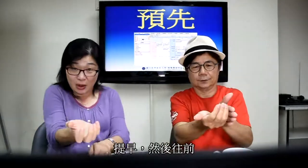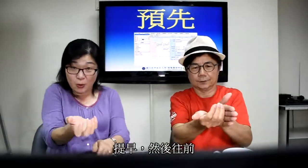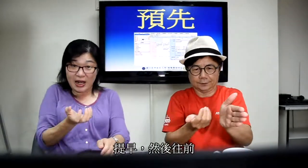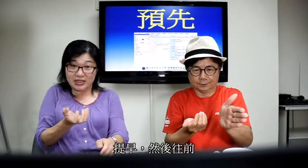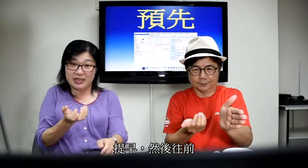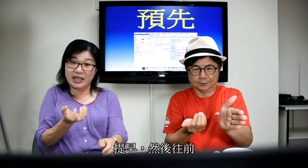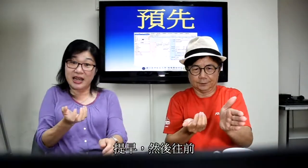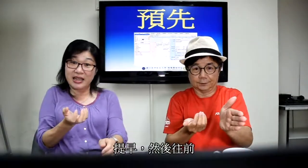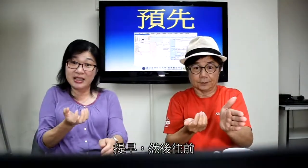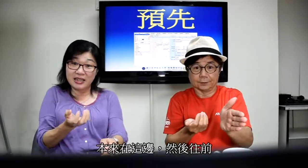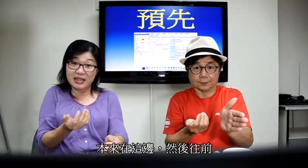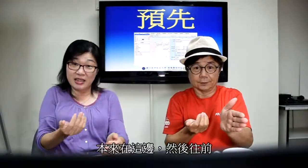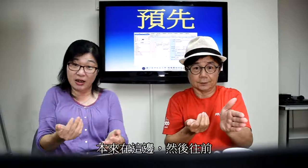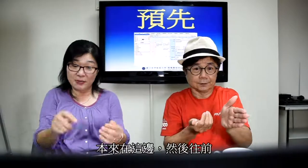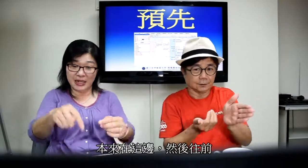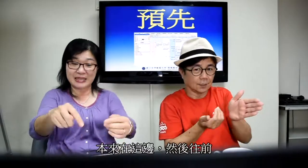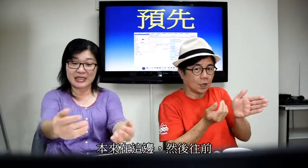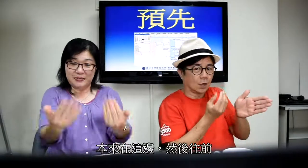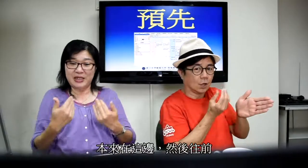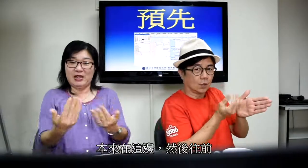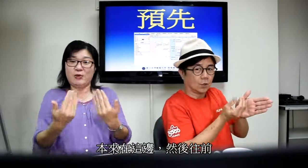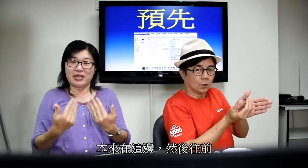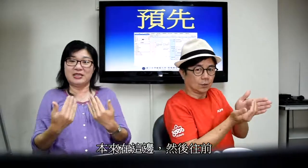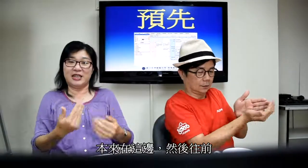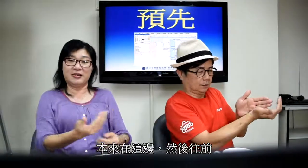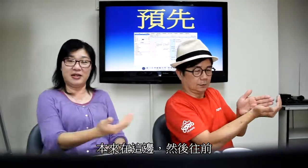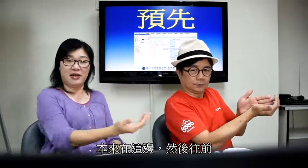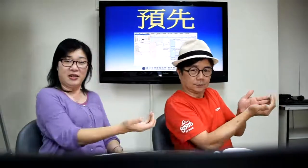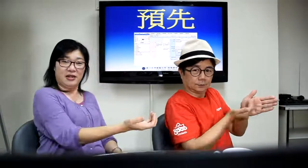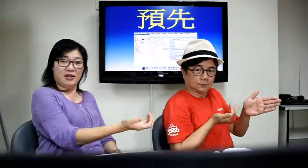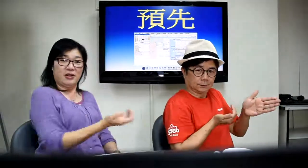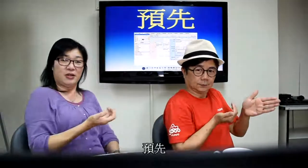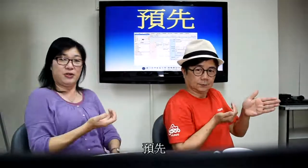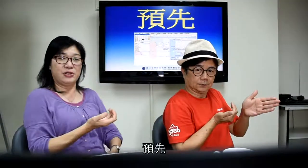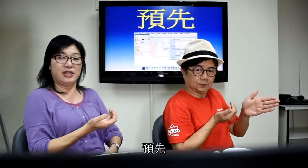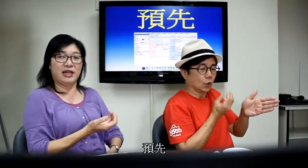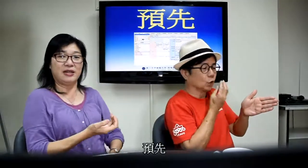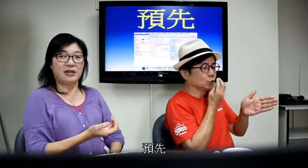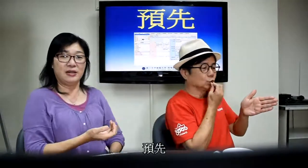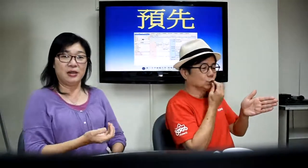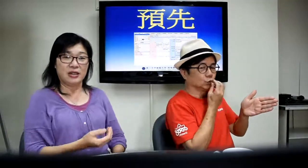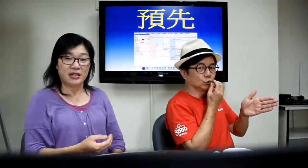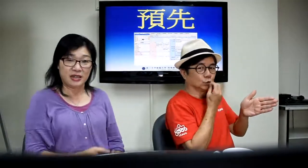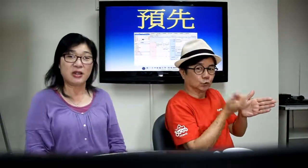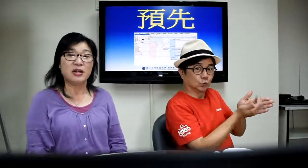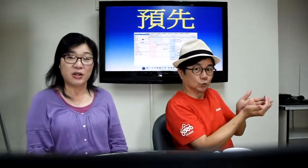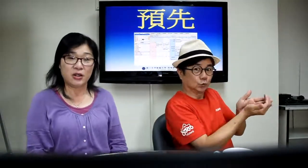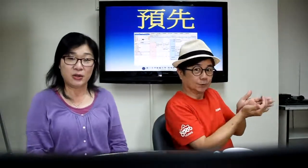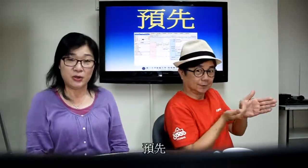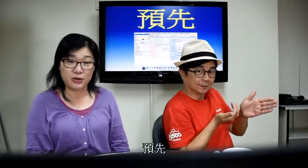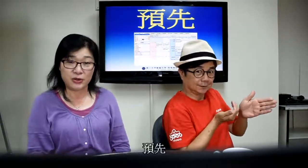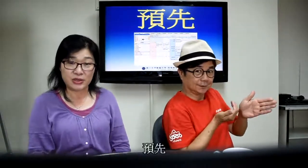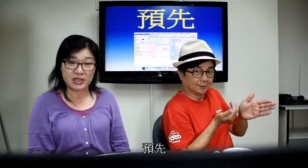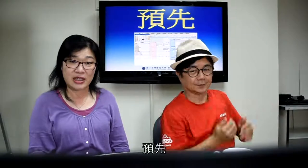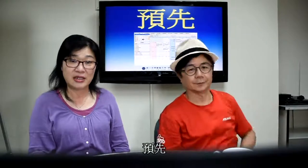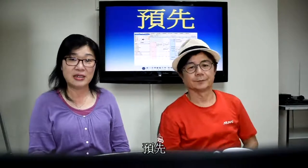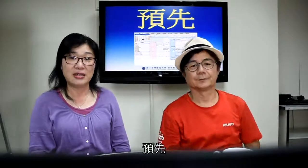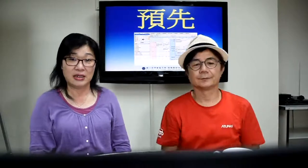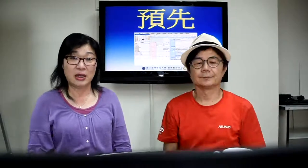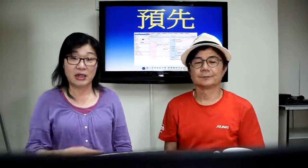往前，本来在这边，然后往前，预先，预先，这